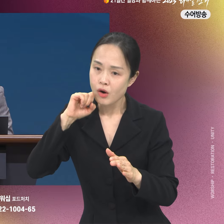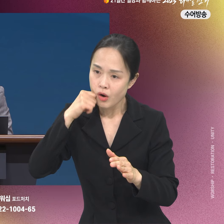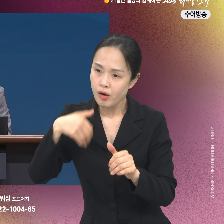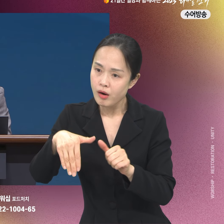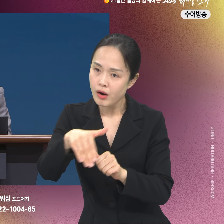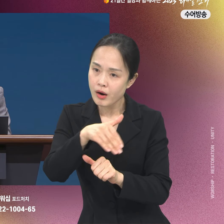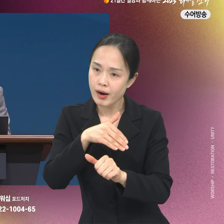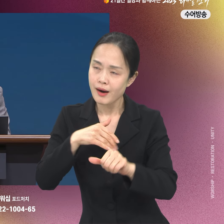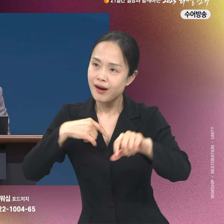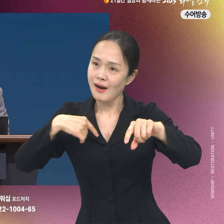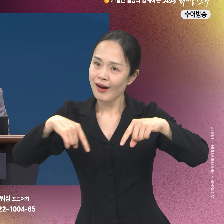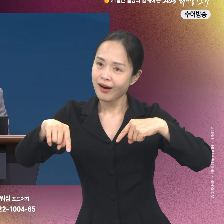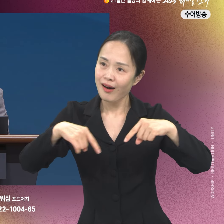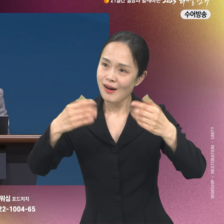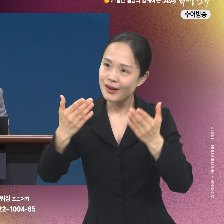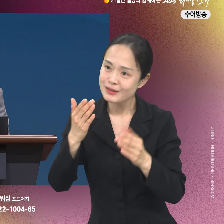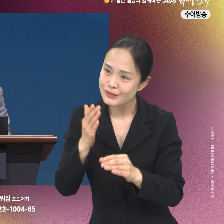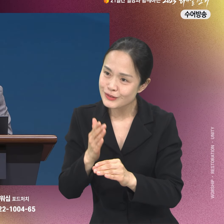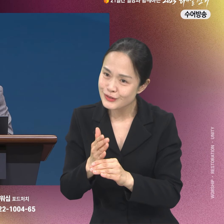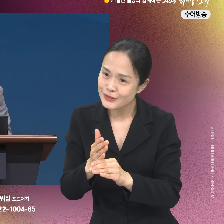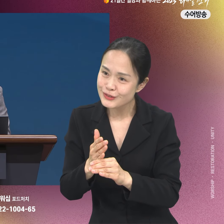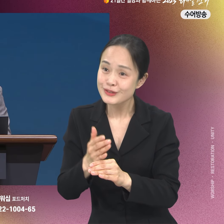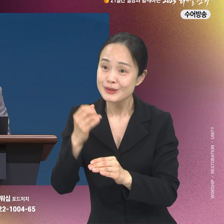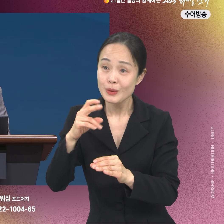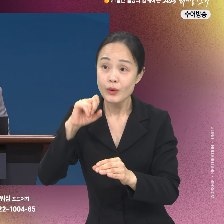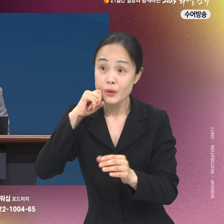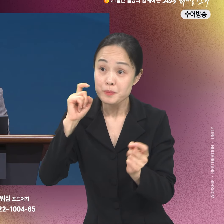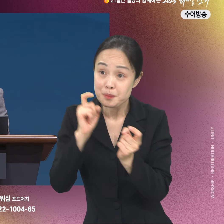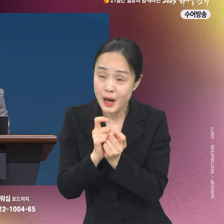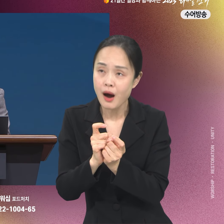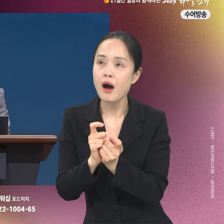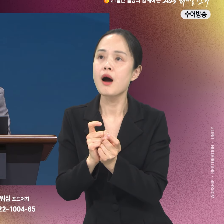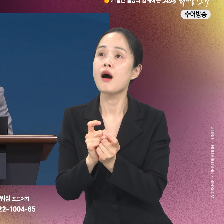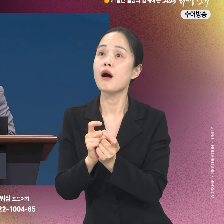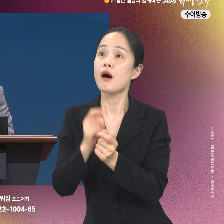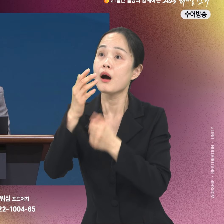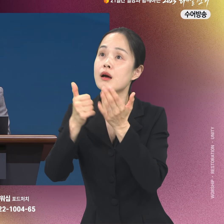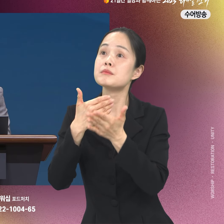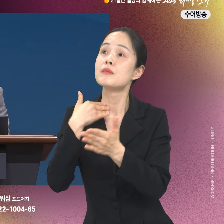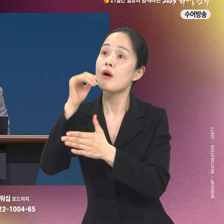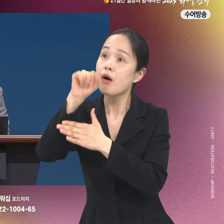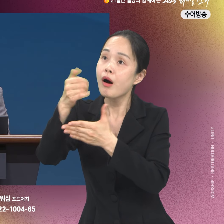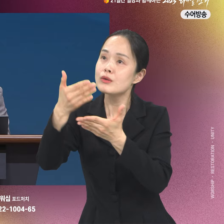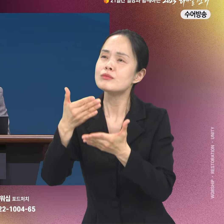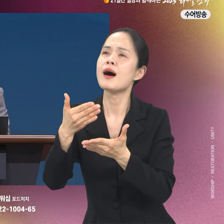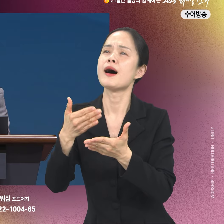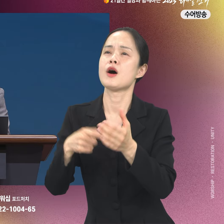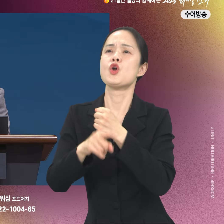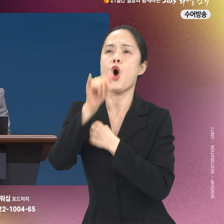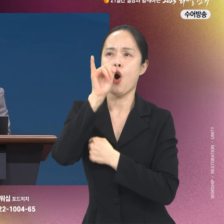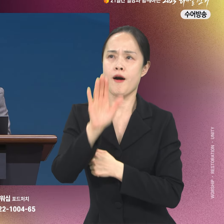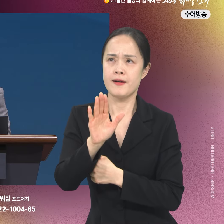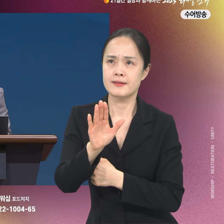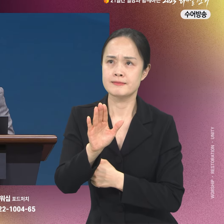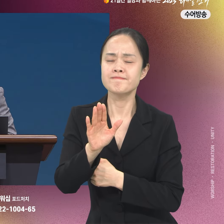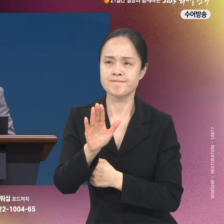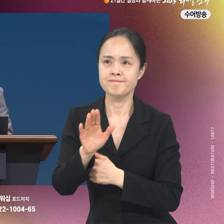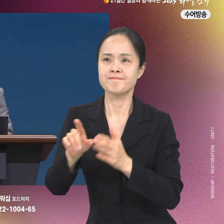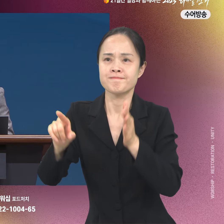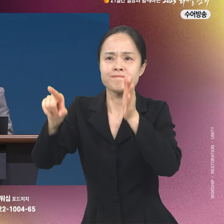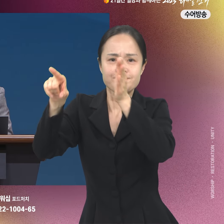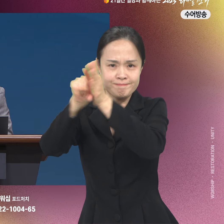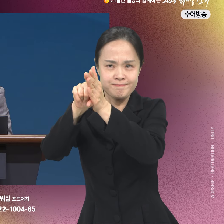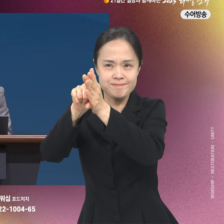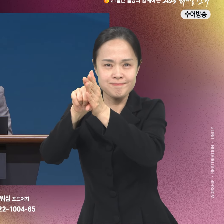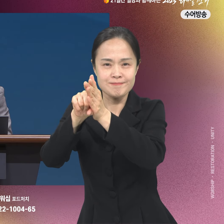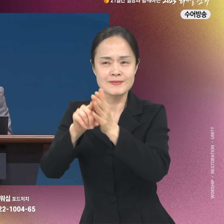것이고, 네, 늘 기도로 간구하고 주님을 바라보고 살면 결국은 저한테 좋은 것을